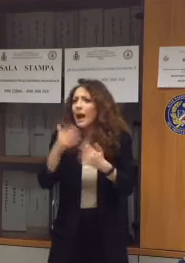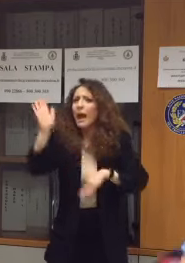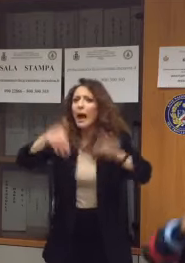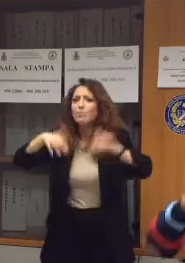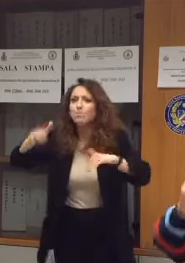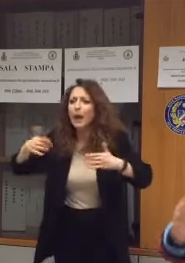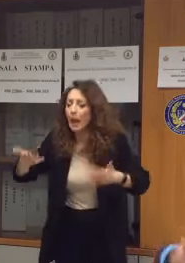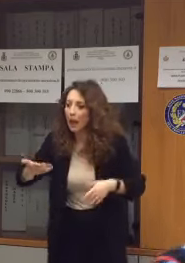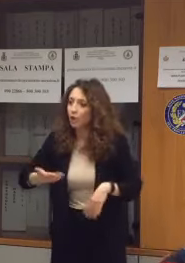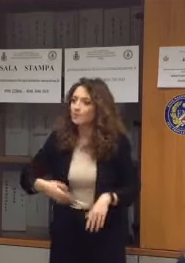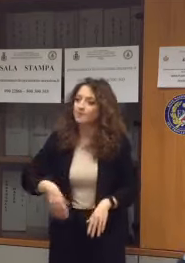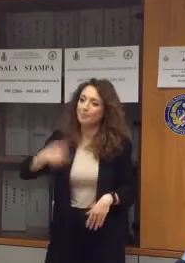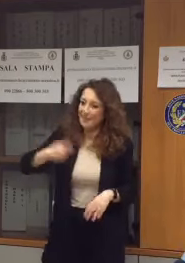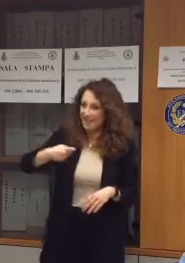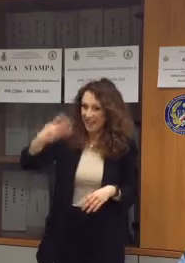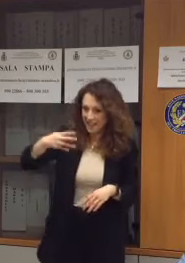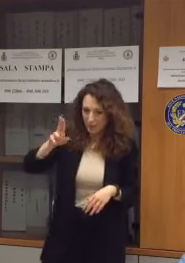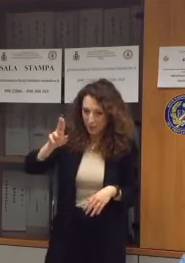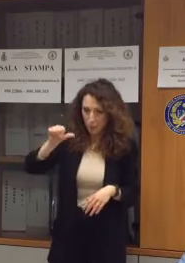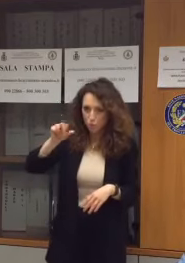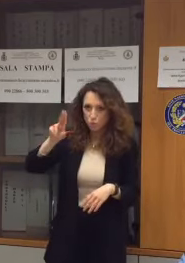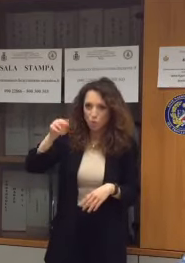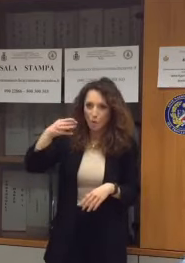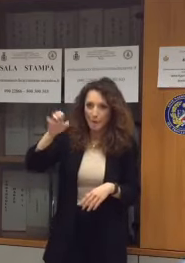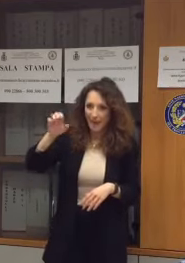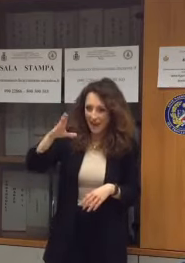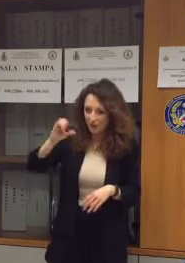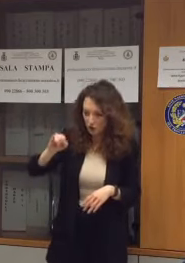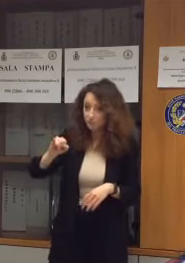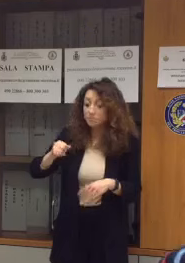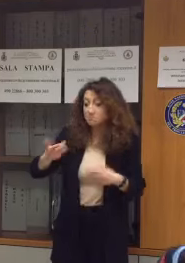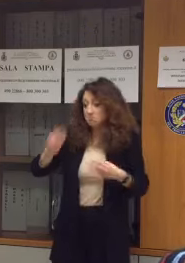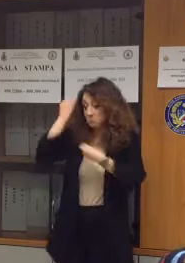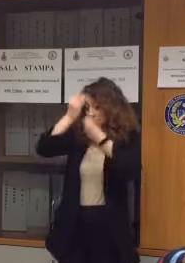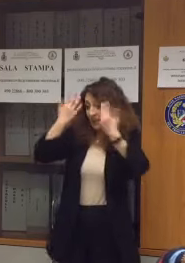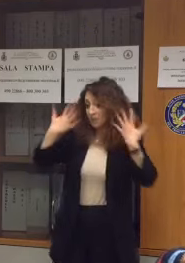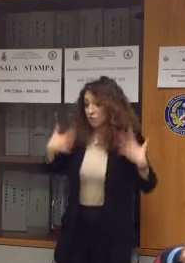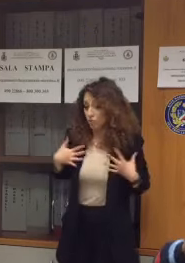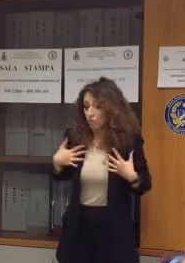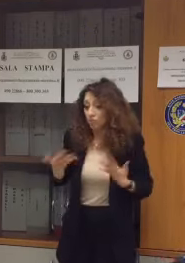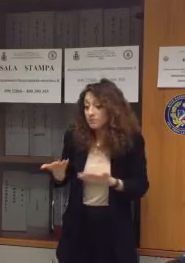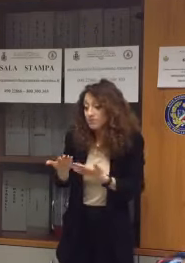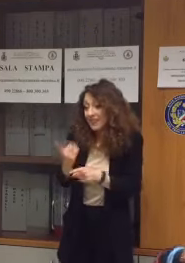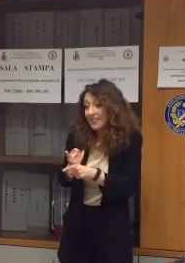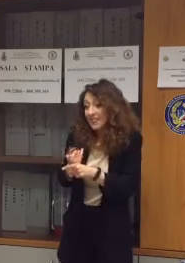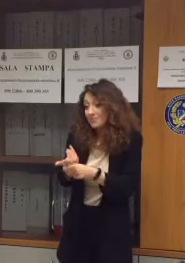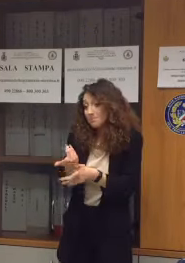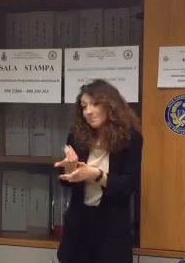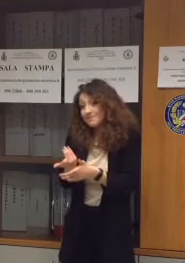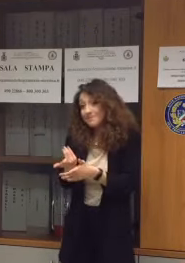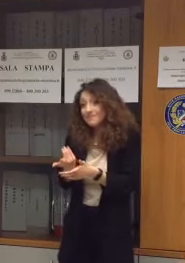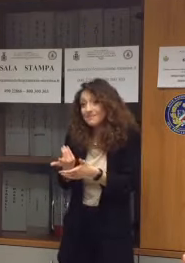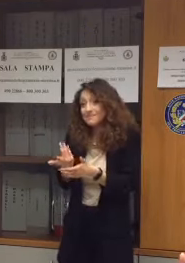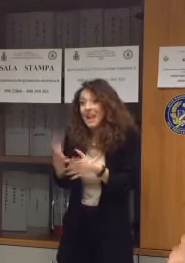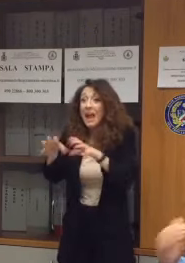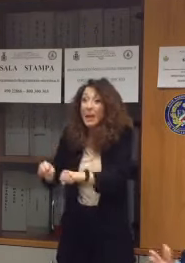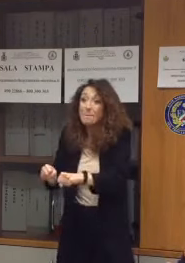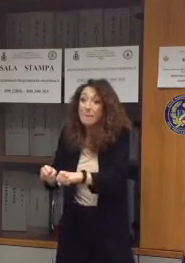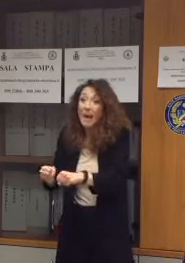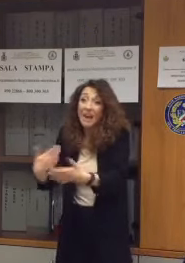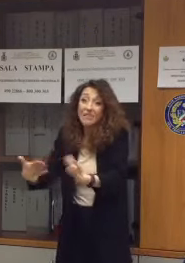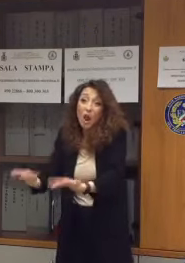ai presidente Musumeci, il quale ritengo che si debba impegnare velocemente, perché Pasqua